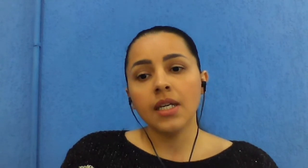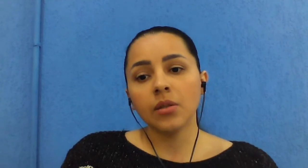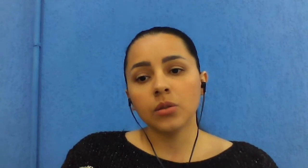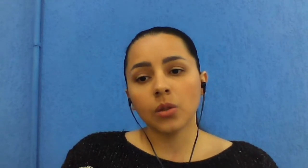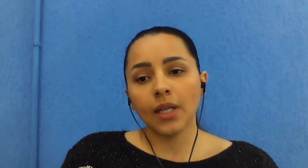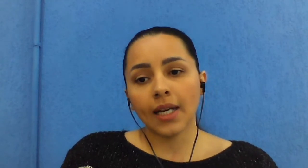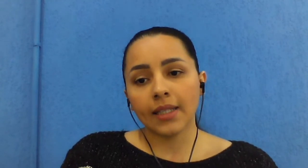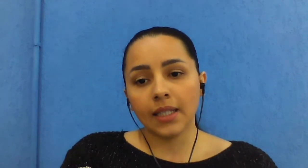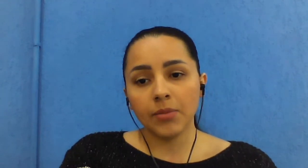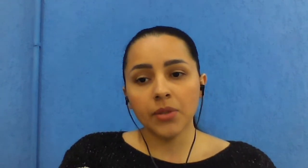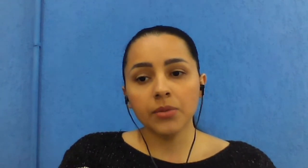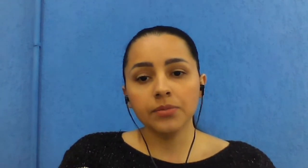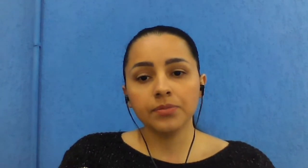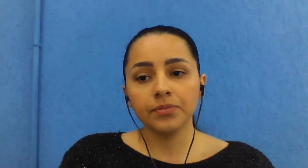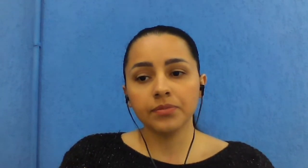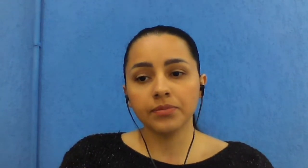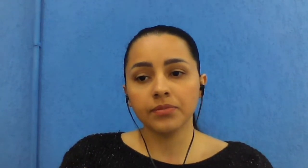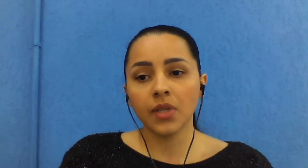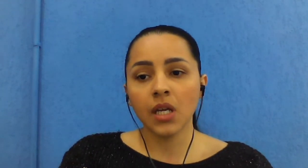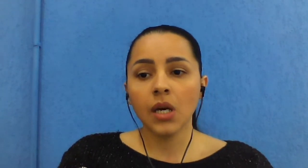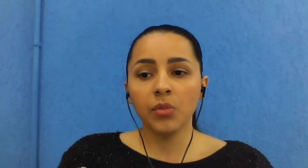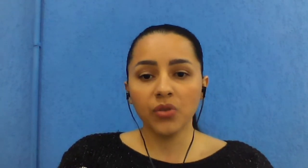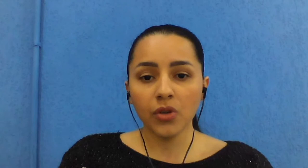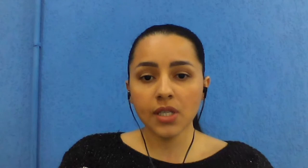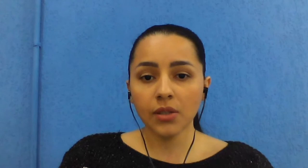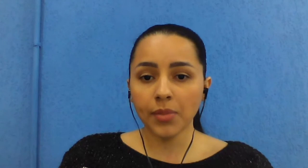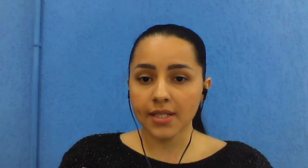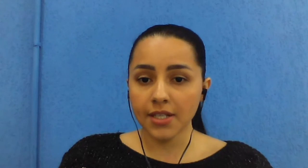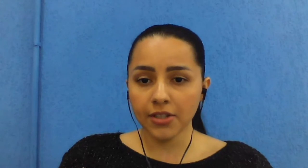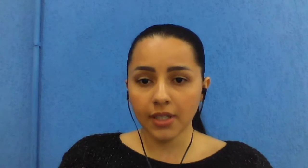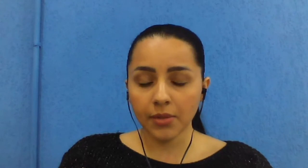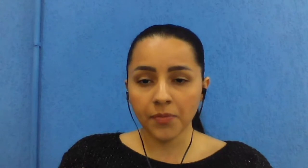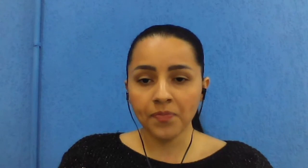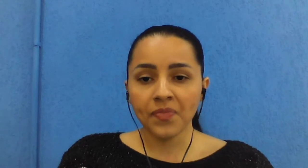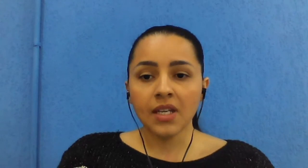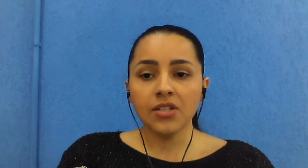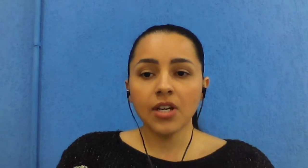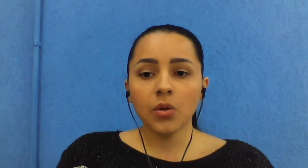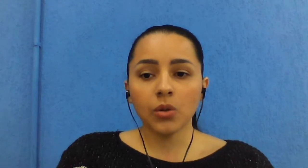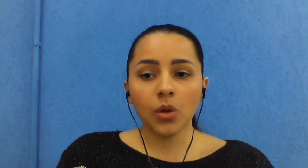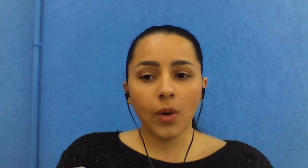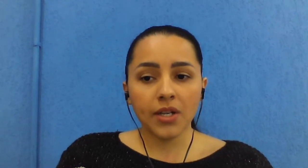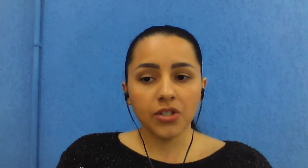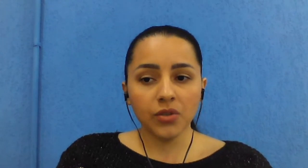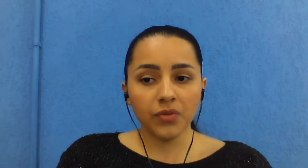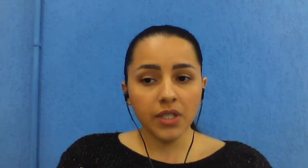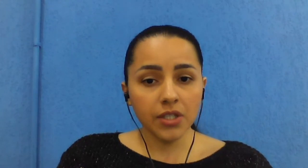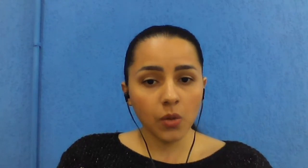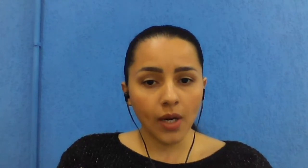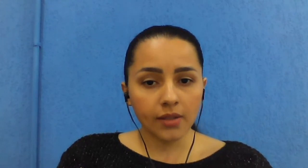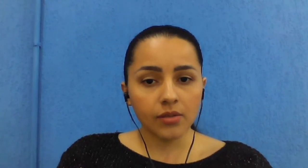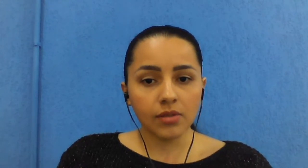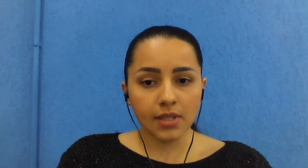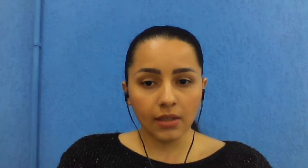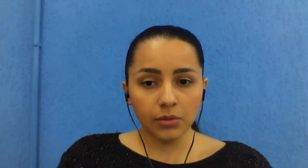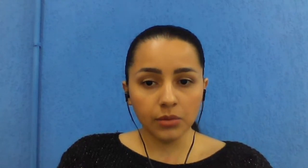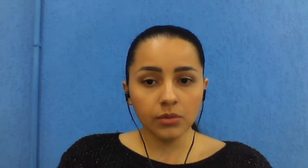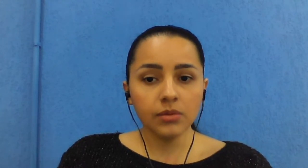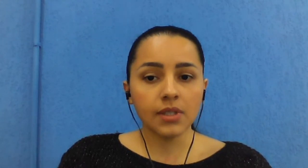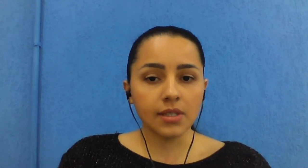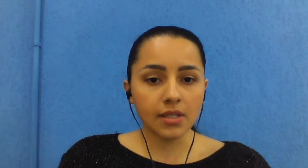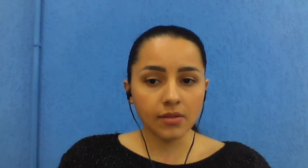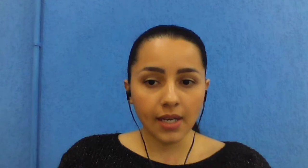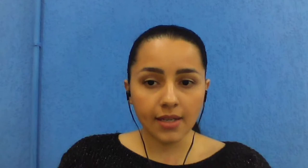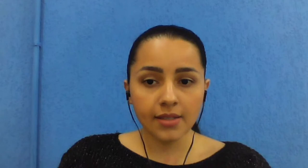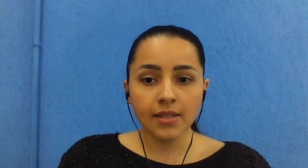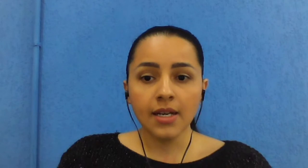Acompanhamento e Controle Acadêmico. Por força do presente termo, e de acordo com o artigo 24 do